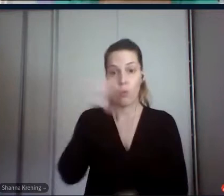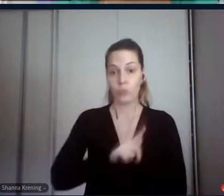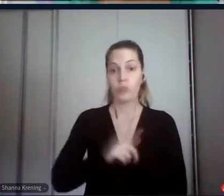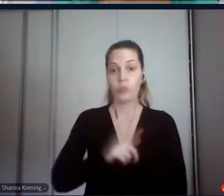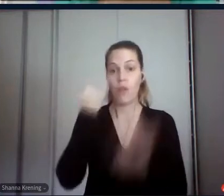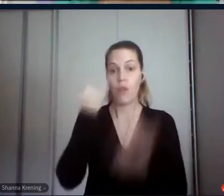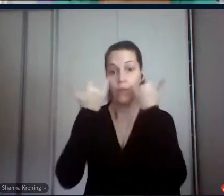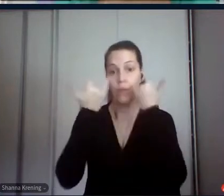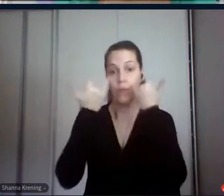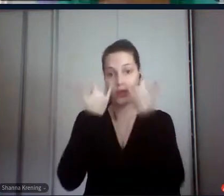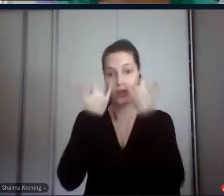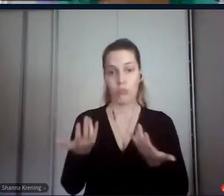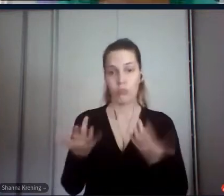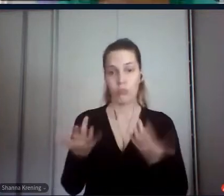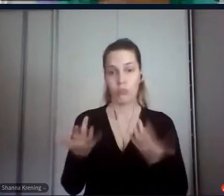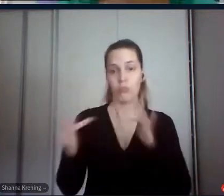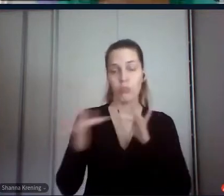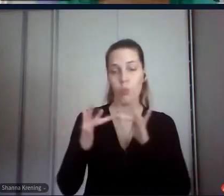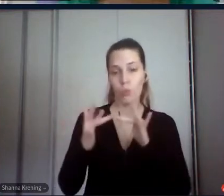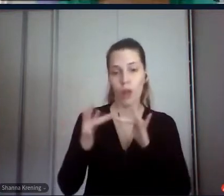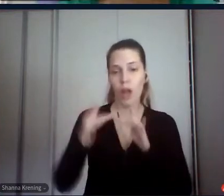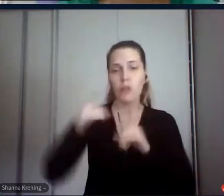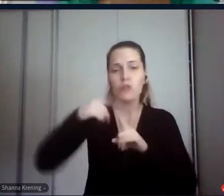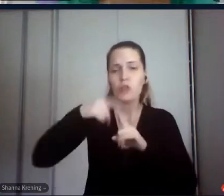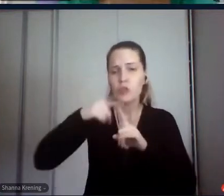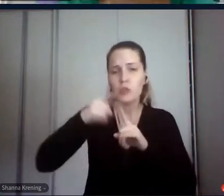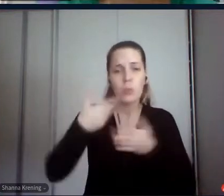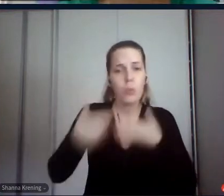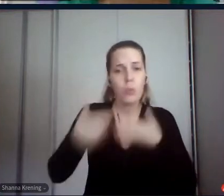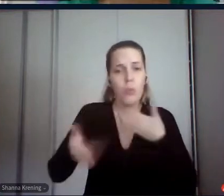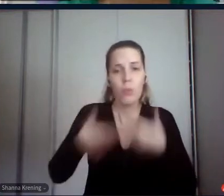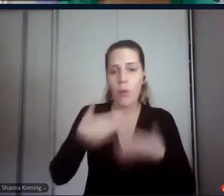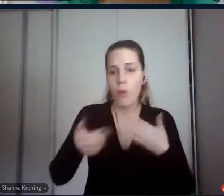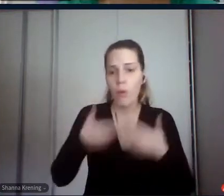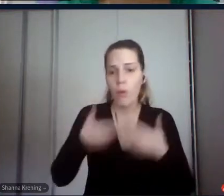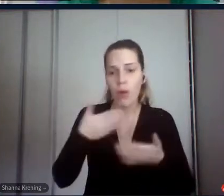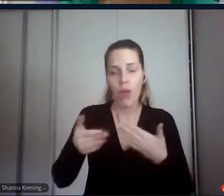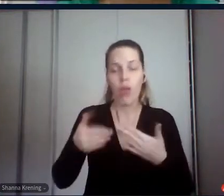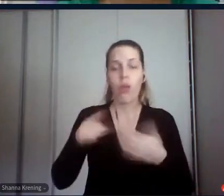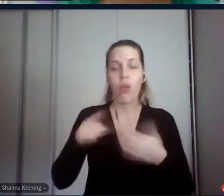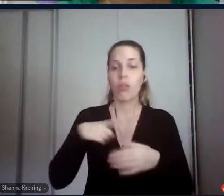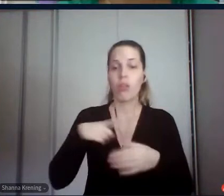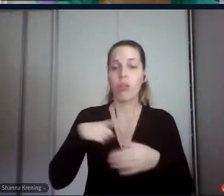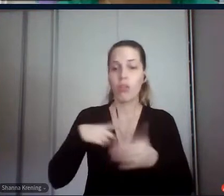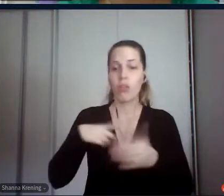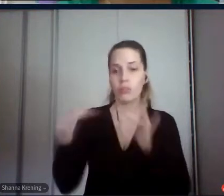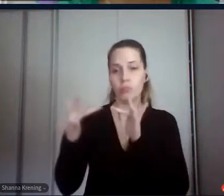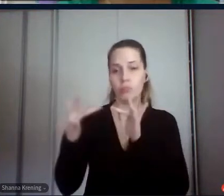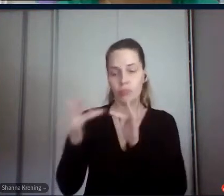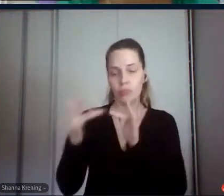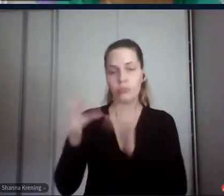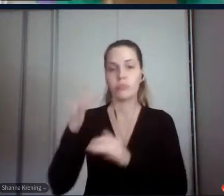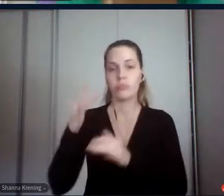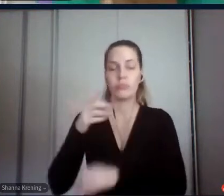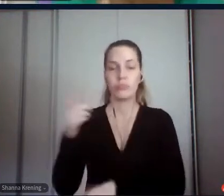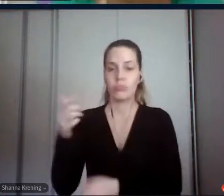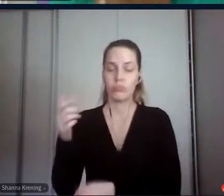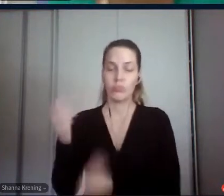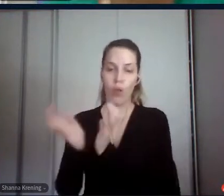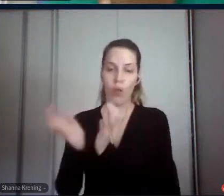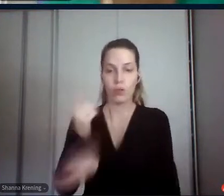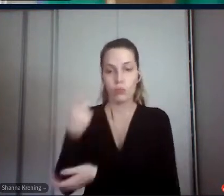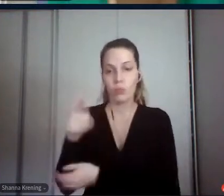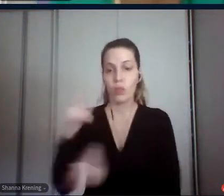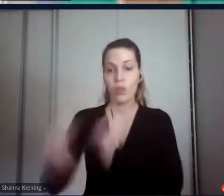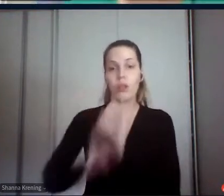contato algum colega está tendo com esse aluno que não tem internet. eu acho que acessa todos os alunos